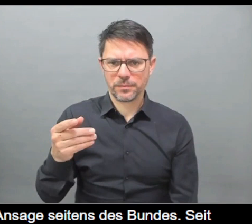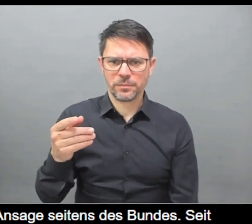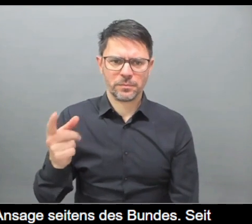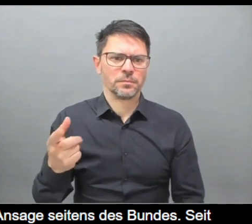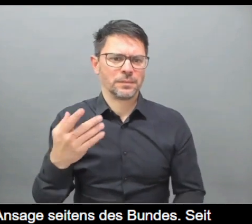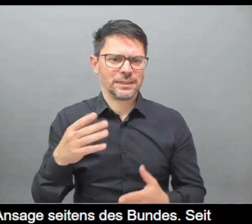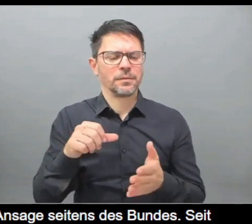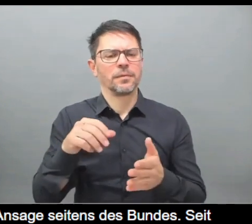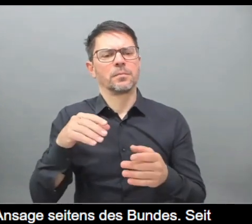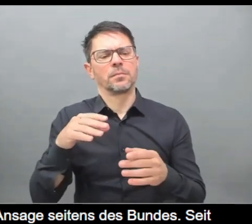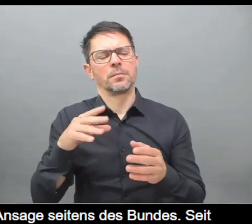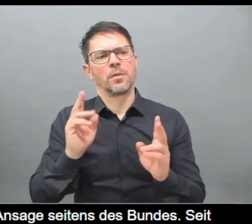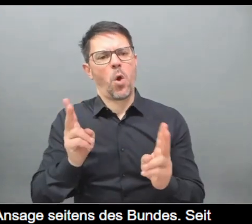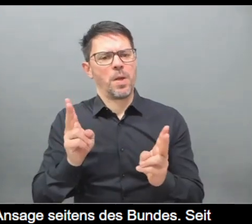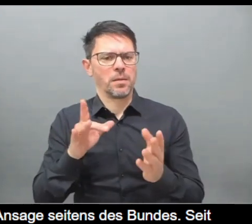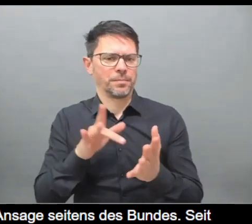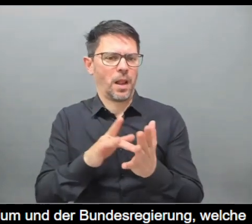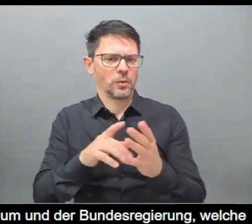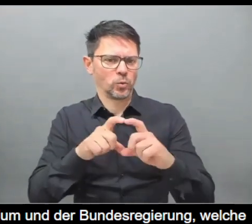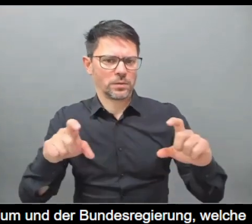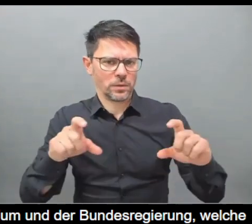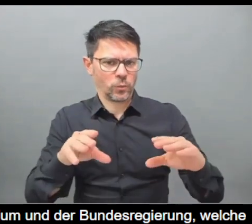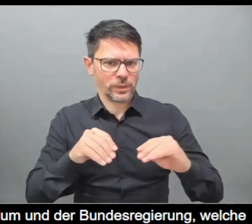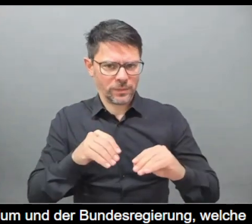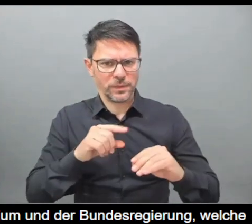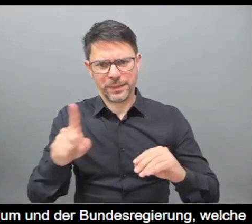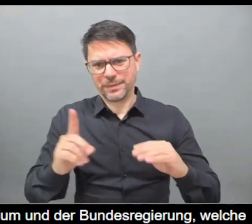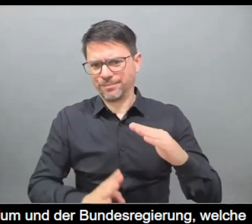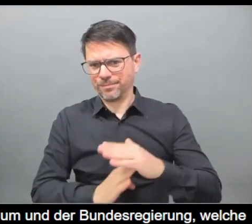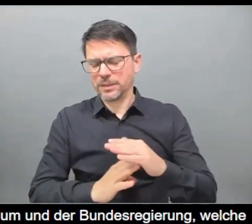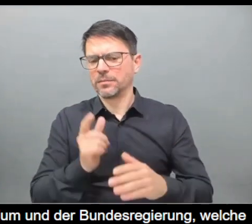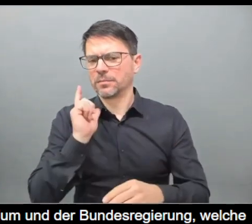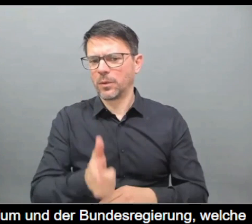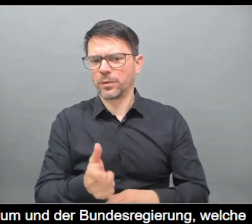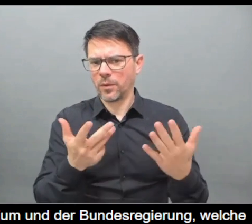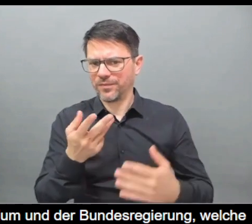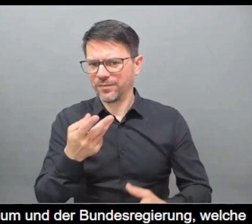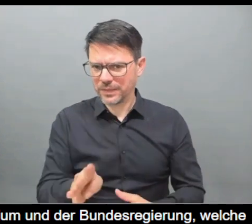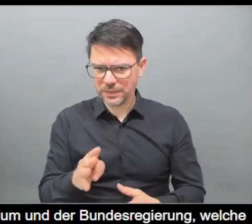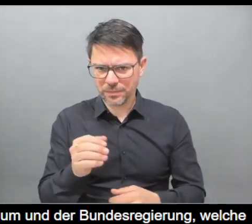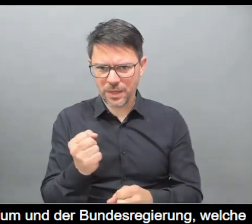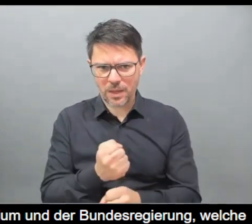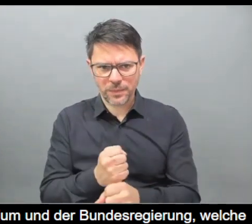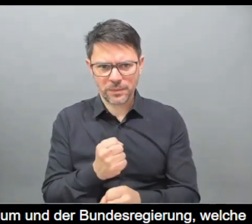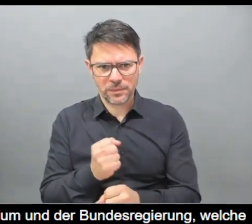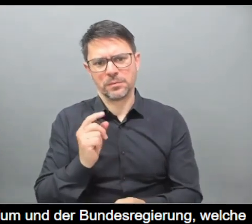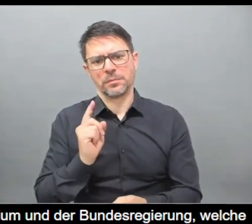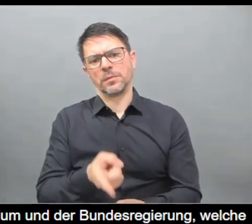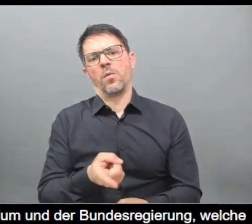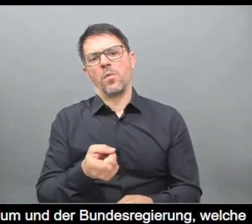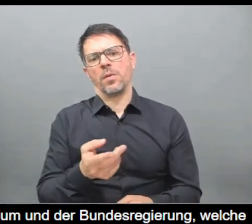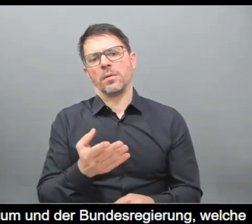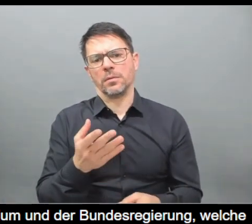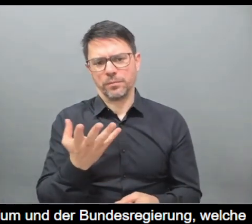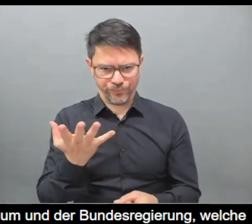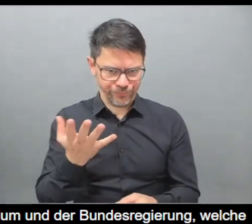Verdoppelung hinausgeht, wenn er eben dadurch von der Insolvenz gerettet werden kann. Wir Bagatellbetrag, 6.000 Euro, noch